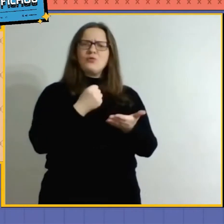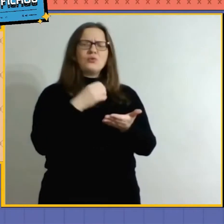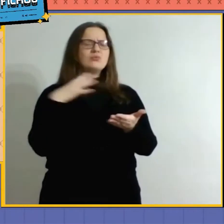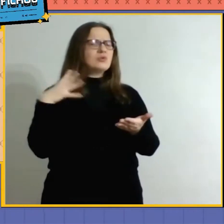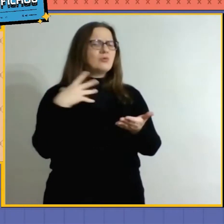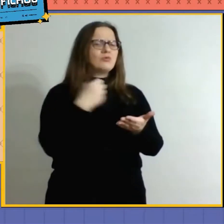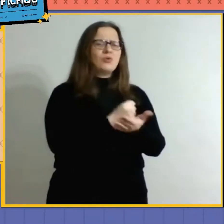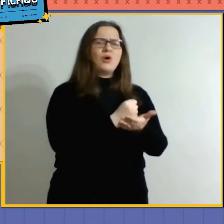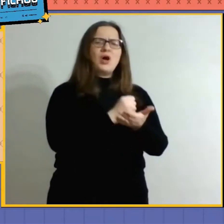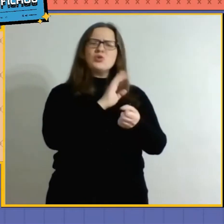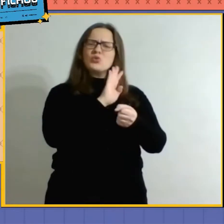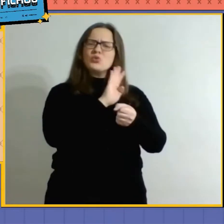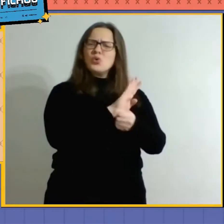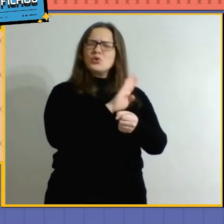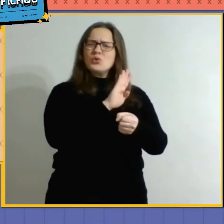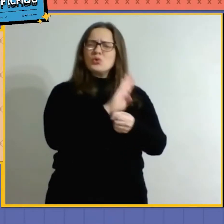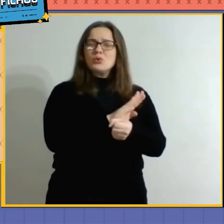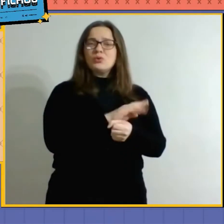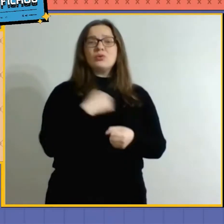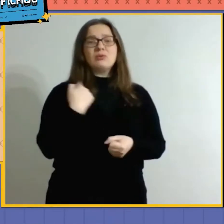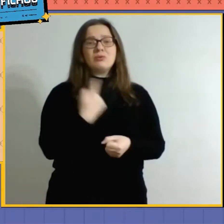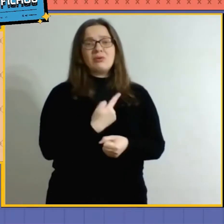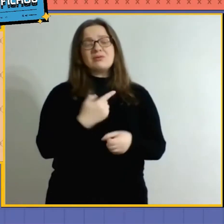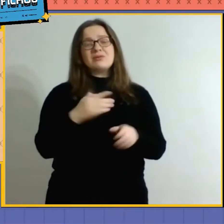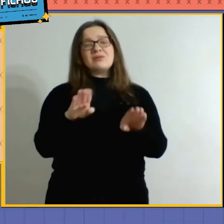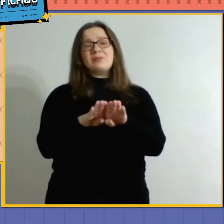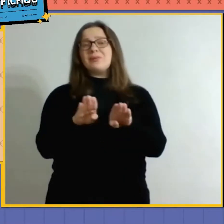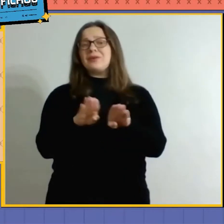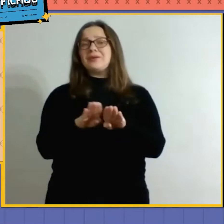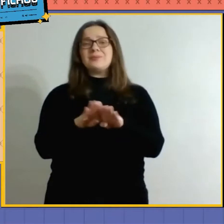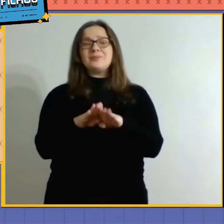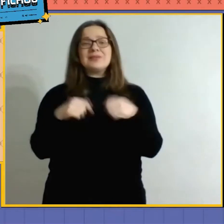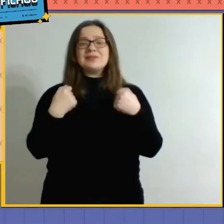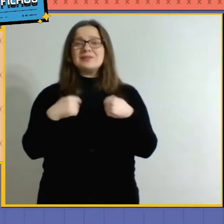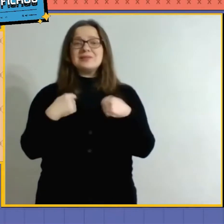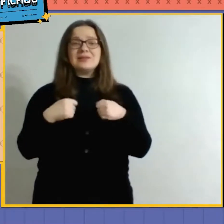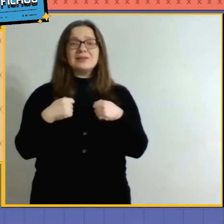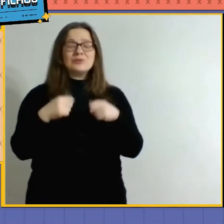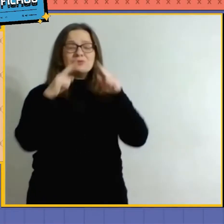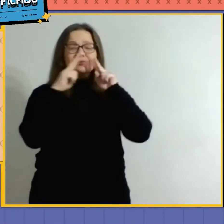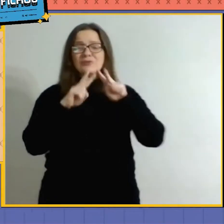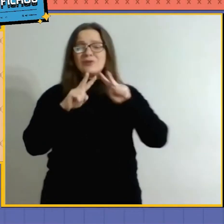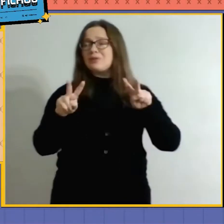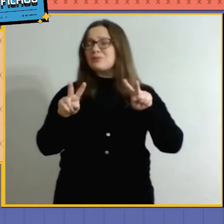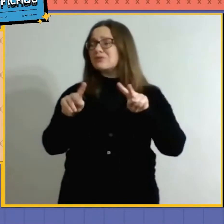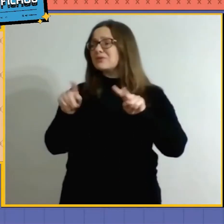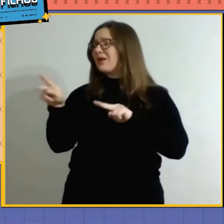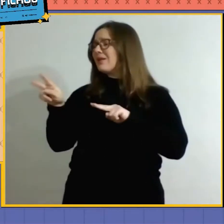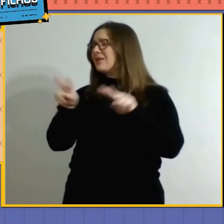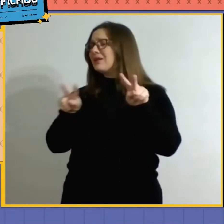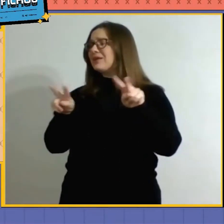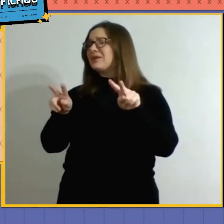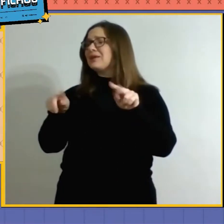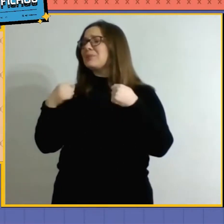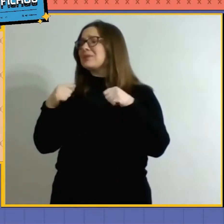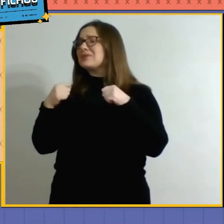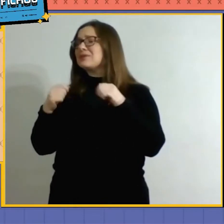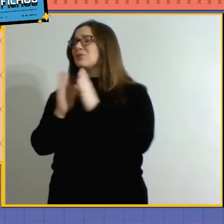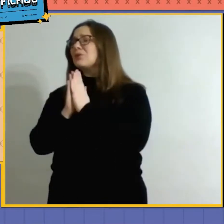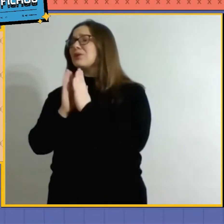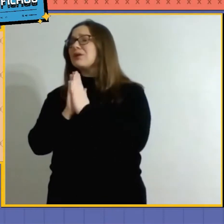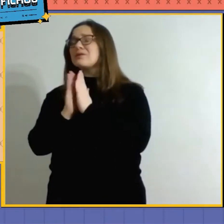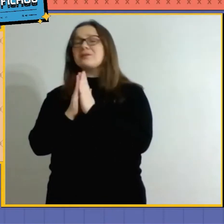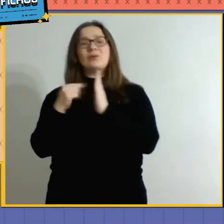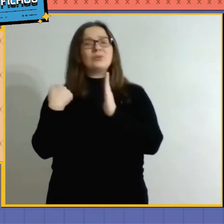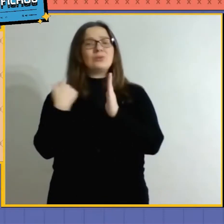Então hoje nós também né Estamos vendo muitas pessoas aí fora feridas que precisam da nossa oração precisam da nossa